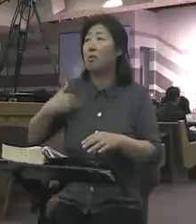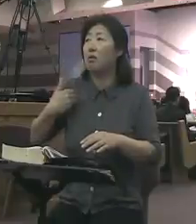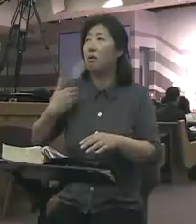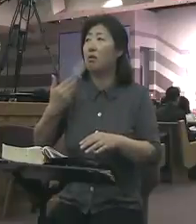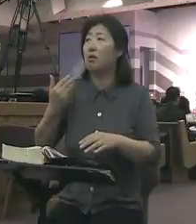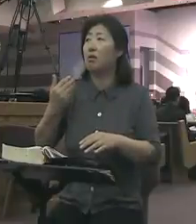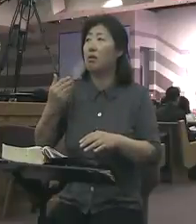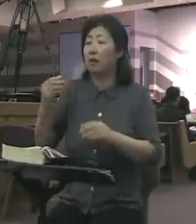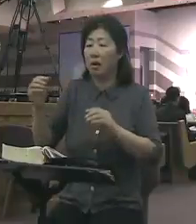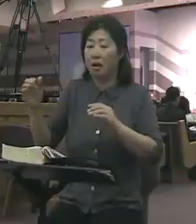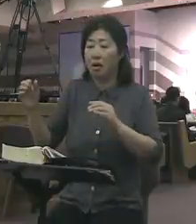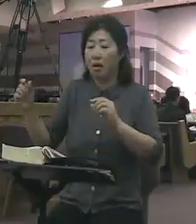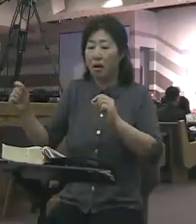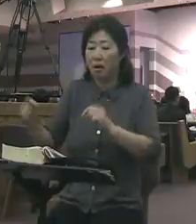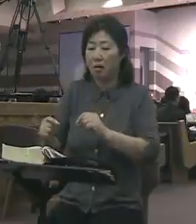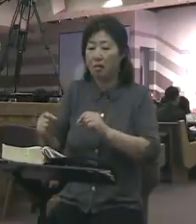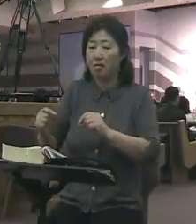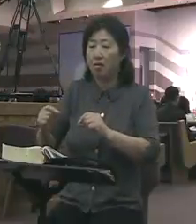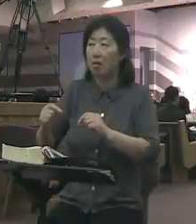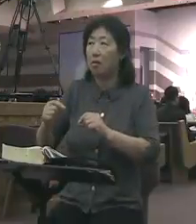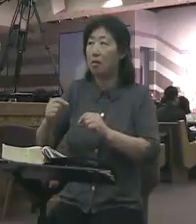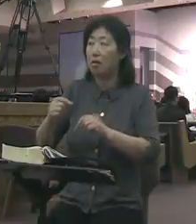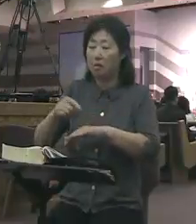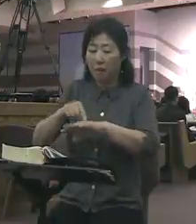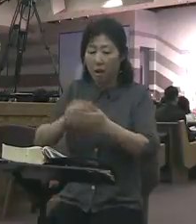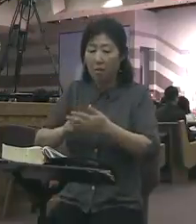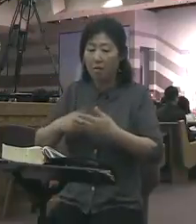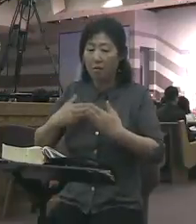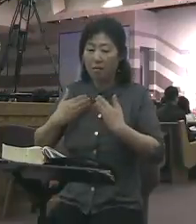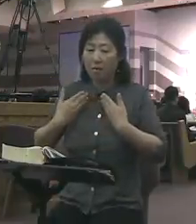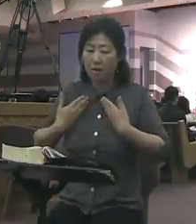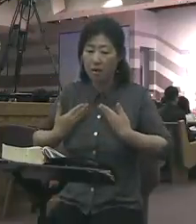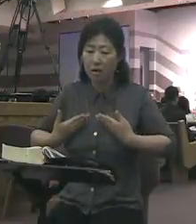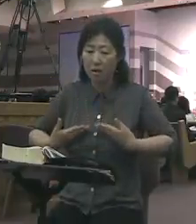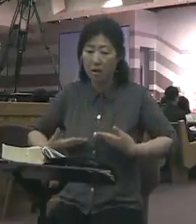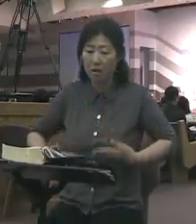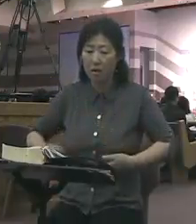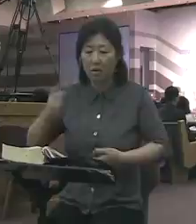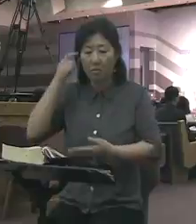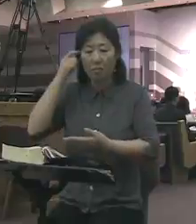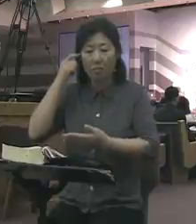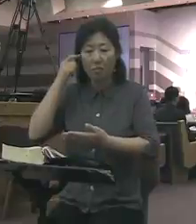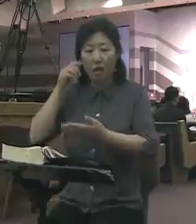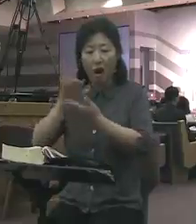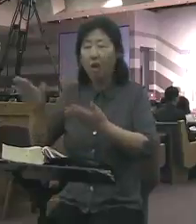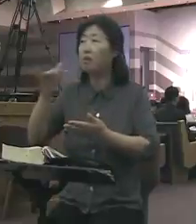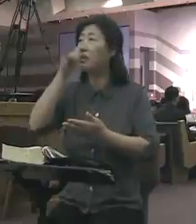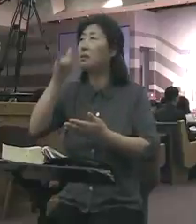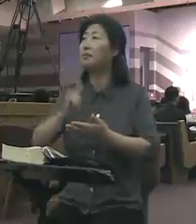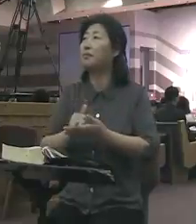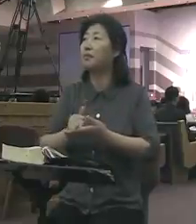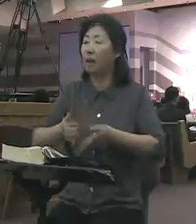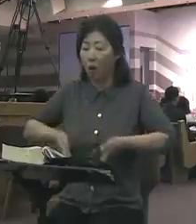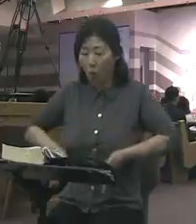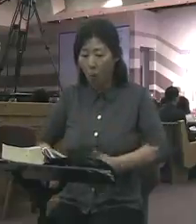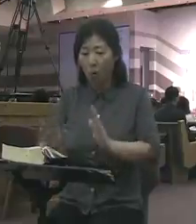아주 잔잔한 평온함이 있더라고요. 제가 그때 고향을 간다는 게 이런 것입니다.